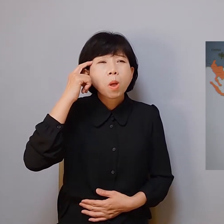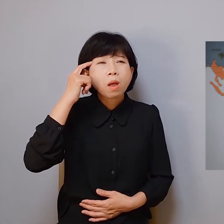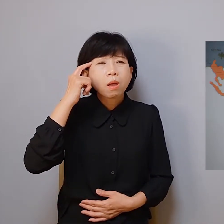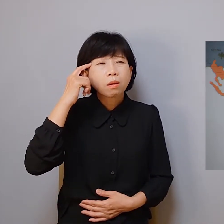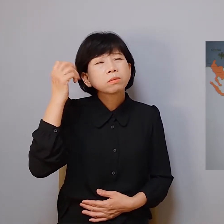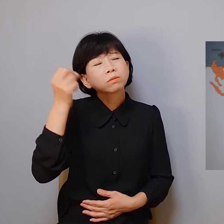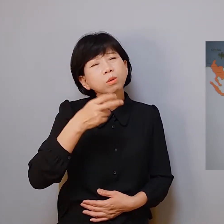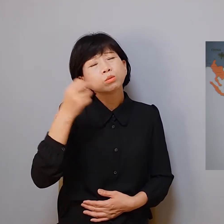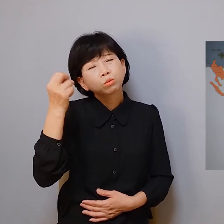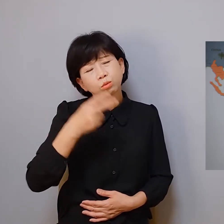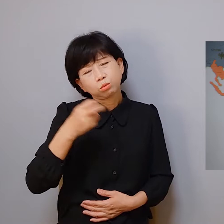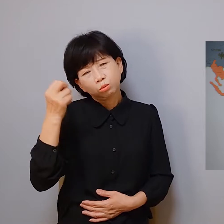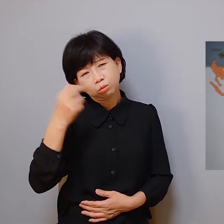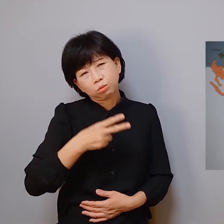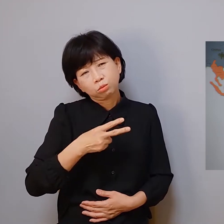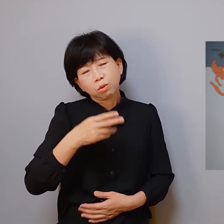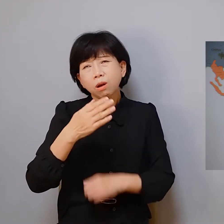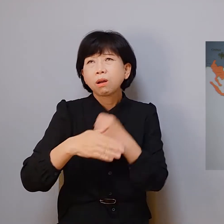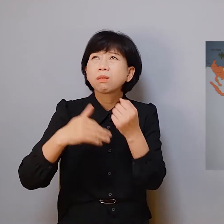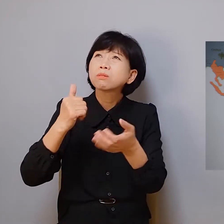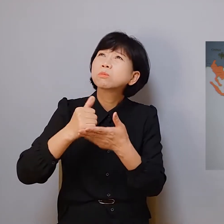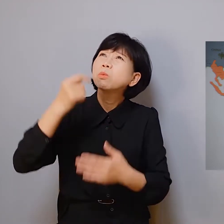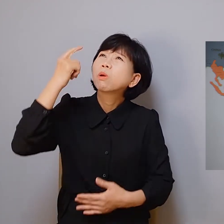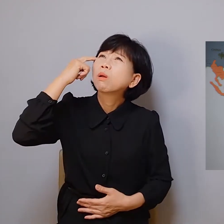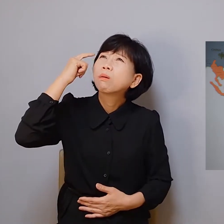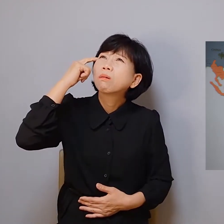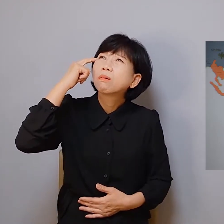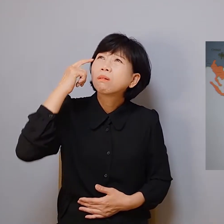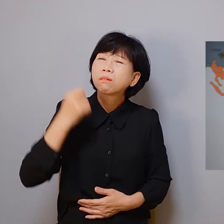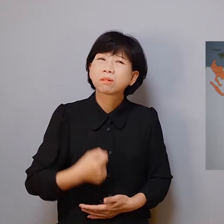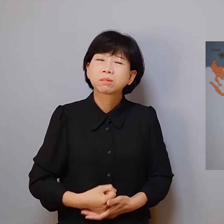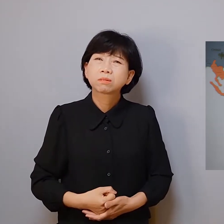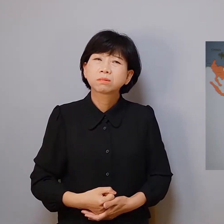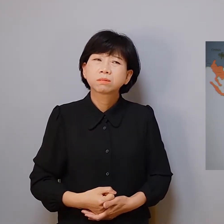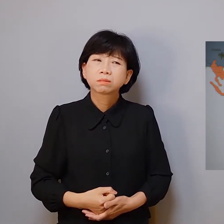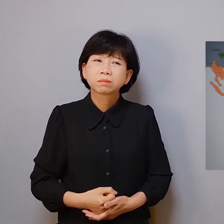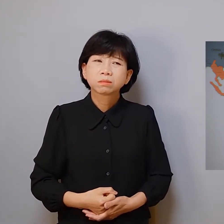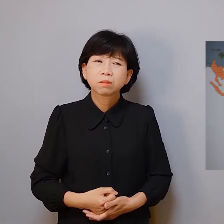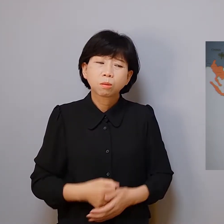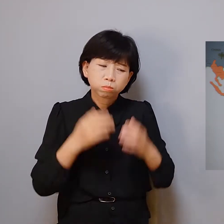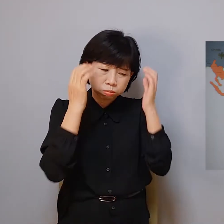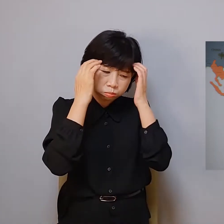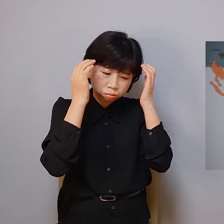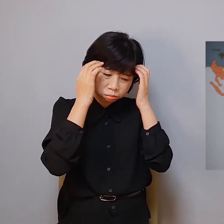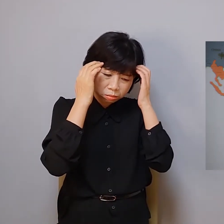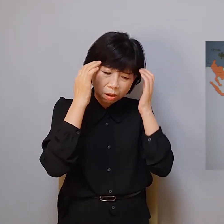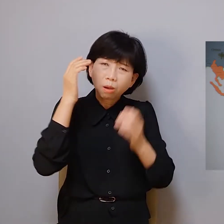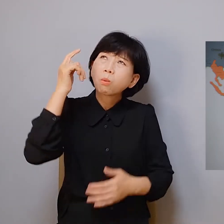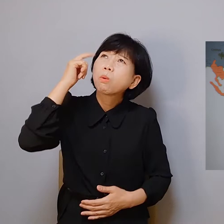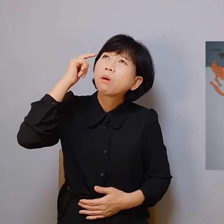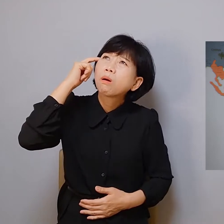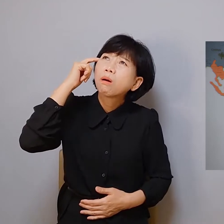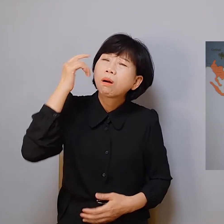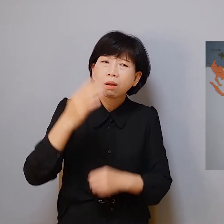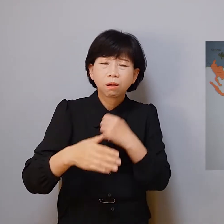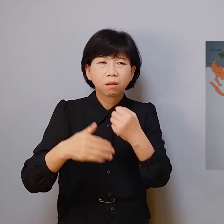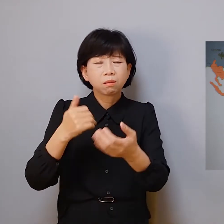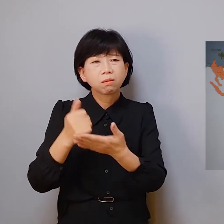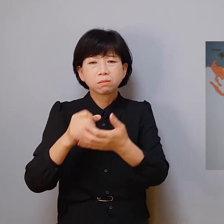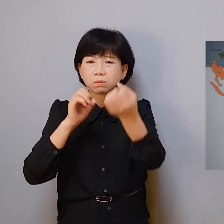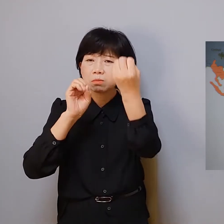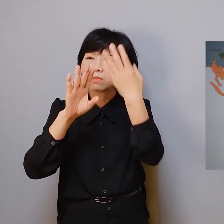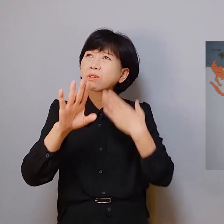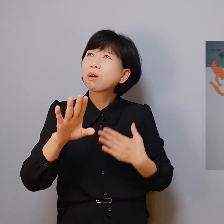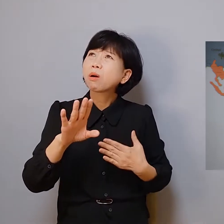질문을 자주 하게 되는 것 같습니다. 하나님 왜? 왜 내가 힘들지요? 하나님 왜 내 기도에